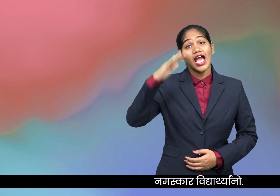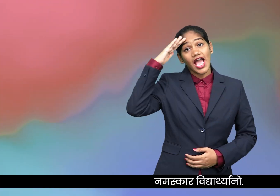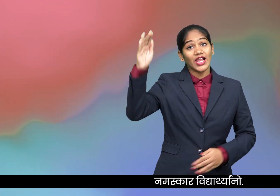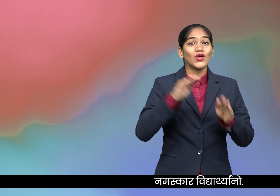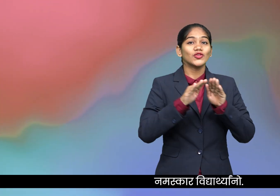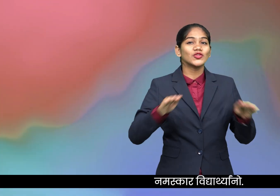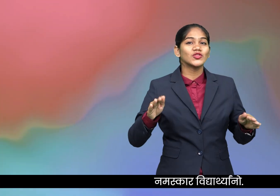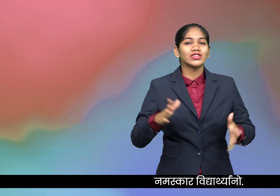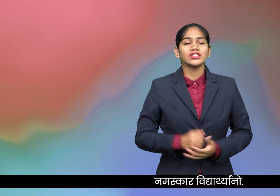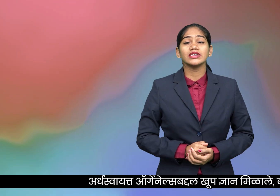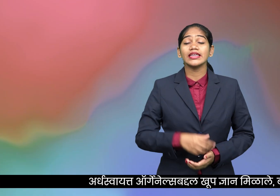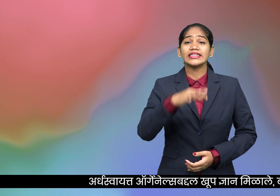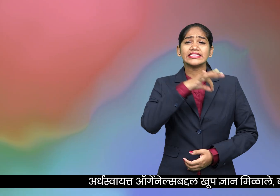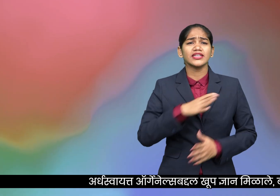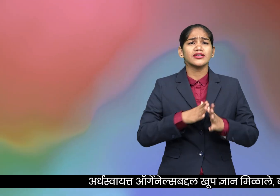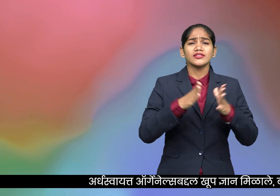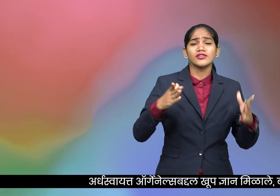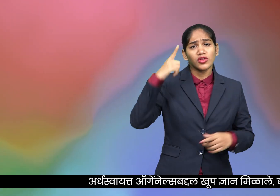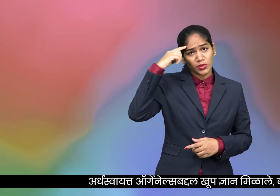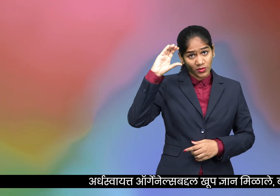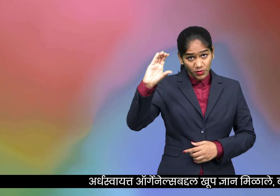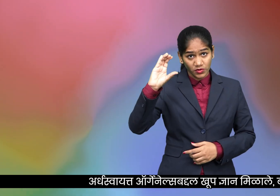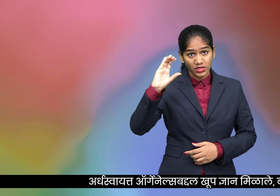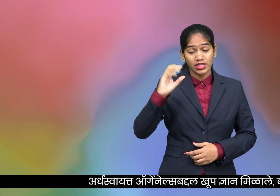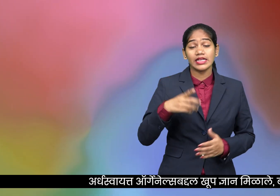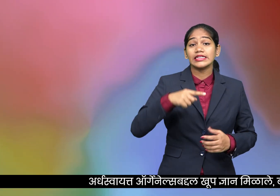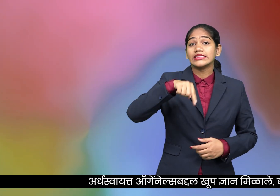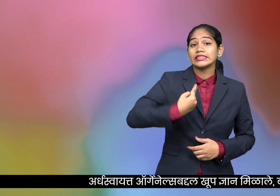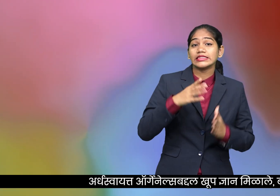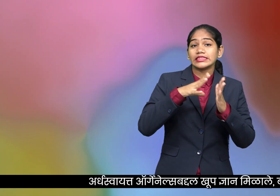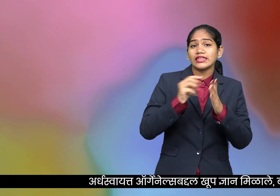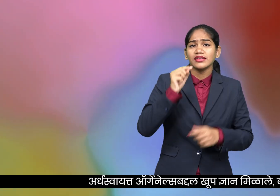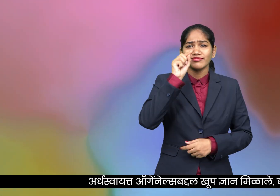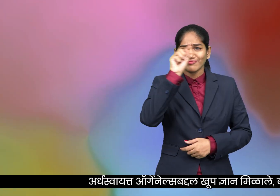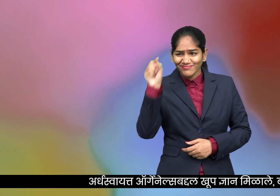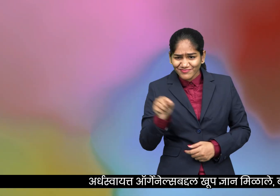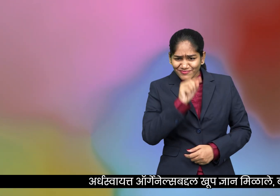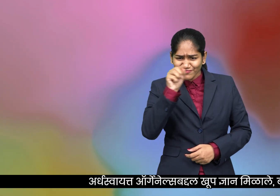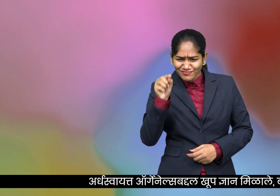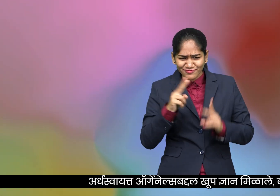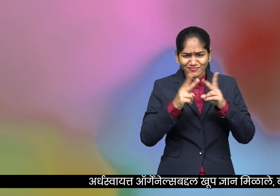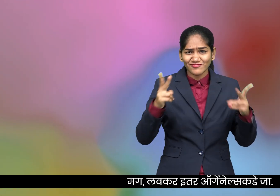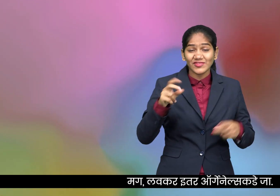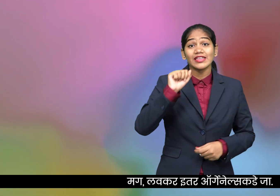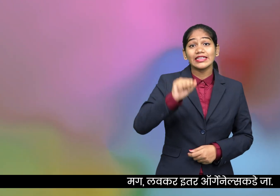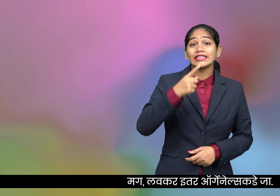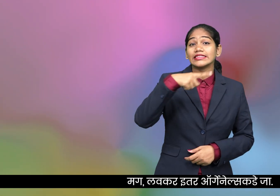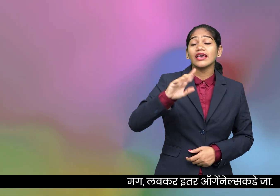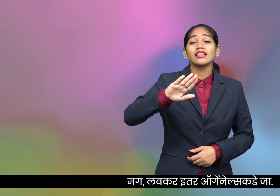नमस्कार विद्यार्थ्यांनो. अर्धस्वायुक्त ऑर्गनेल्सबद्दल खूप ज्ञान मिळाले. बरोबर. मग लवकर